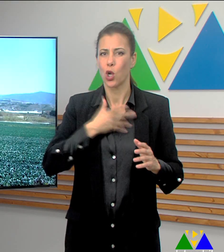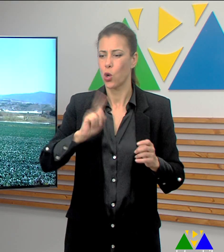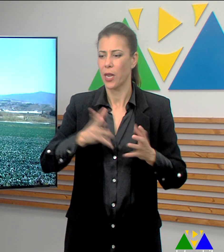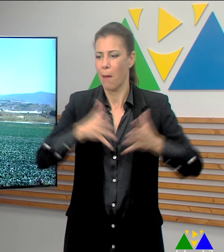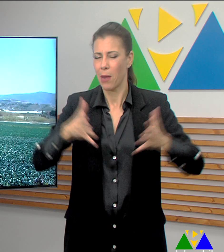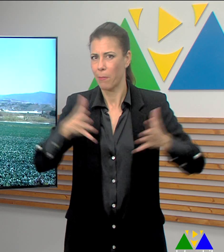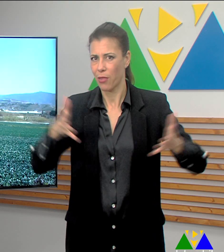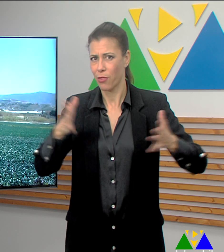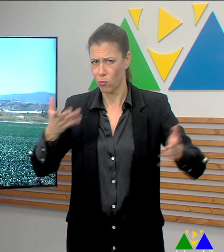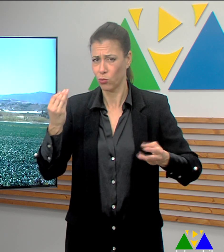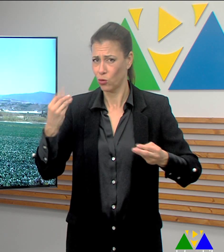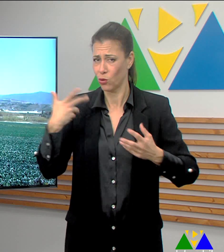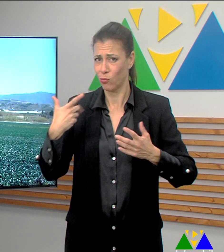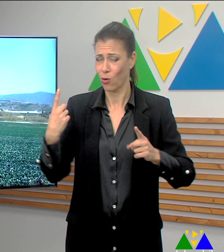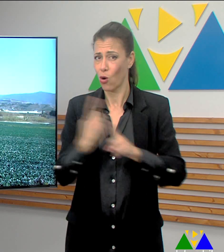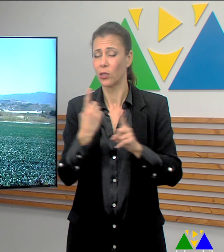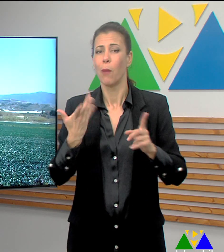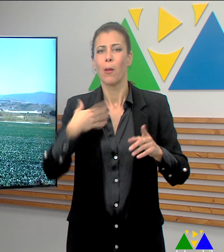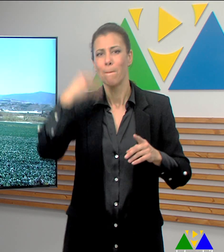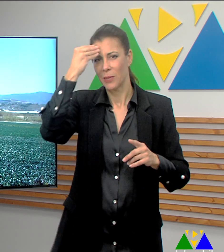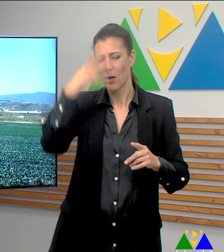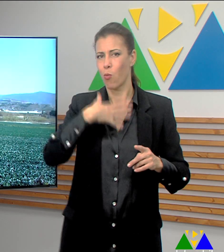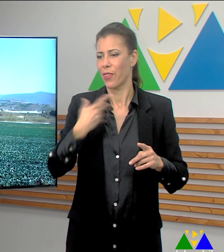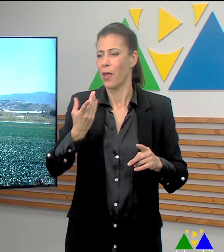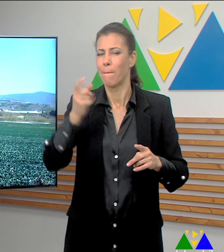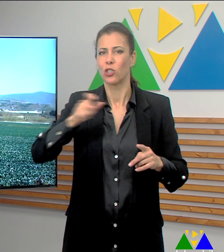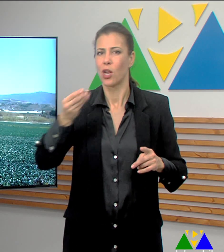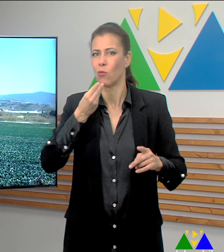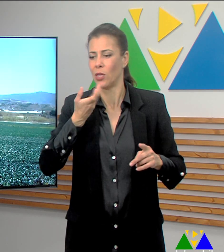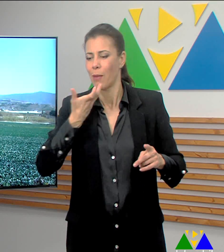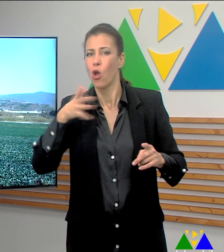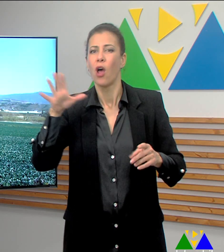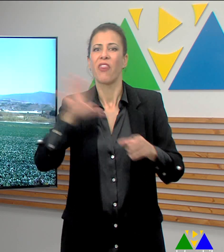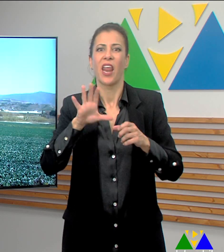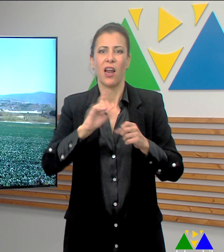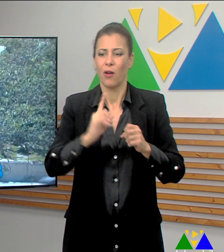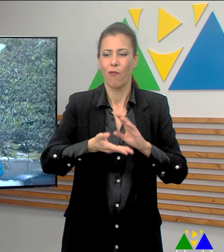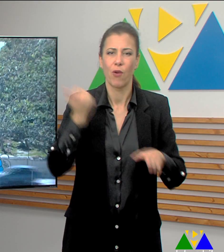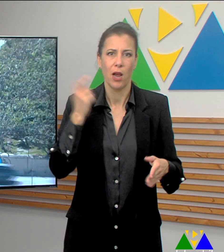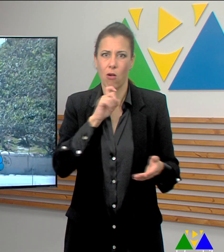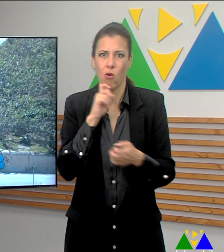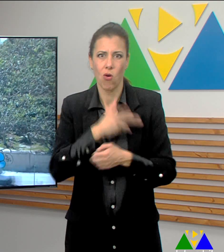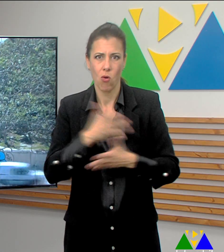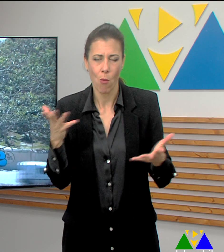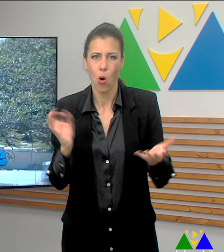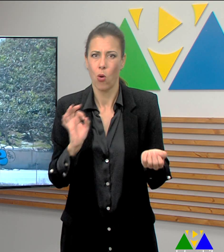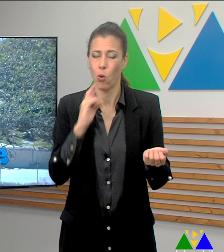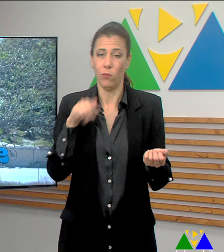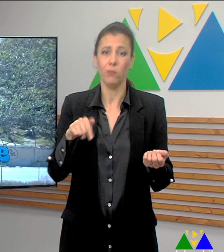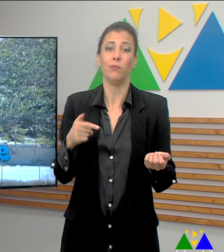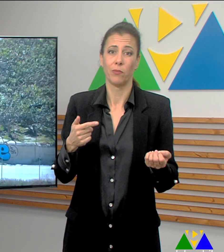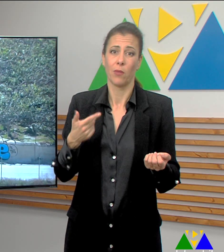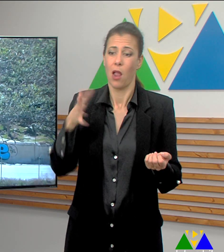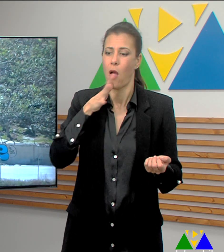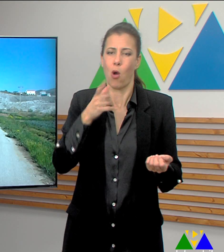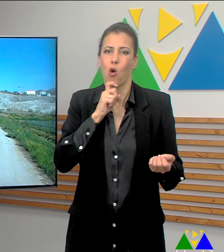acequia, porque si no pensaban de que iban a comer los motrileños, si los cereales se cultivaban en la Vega Paterna, en todos estos pagos de aquí, de que